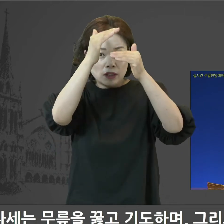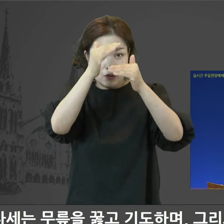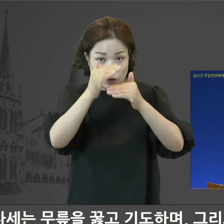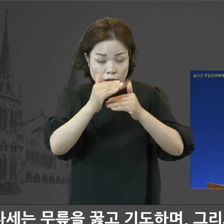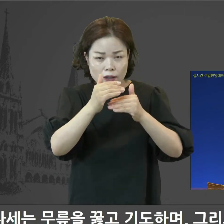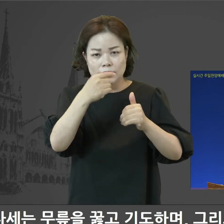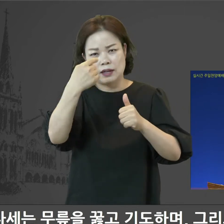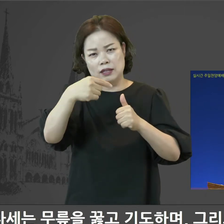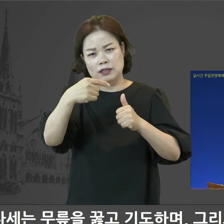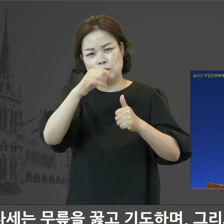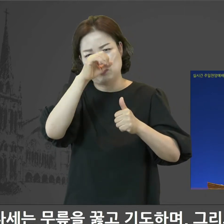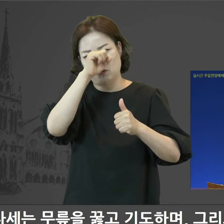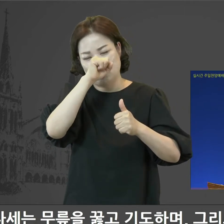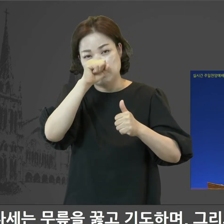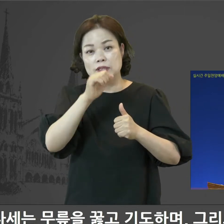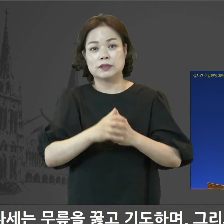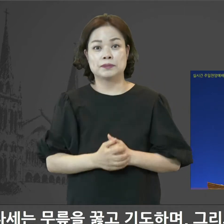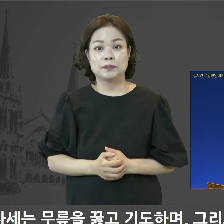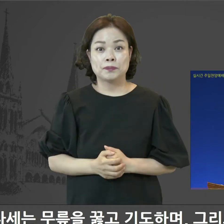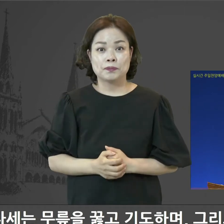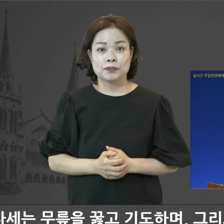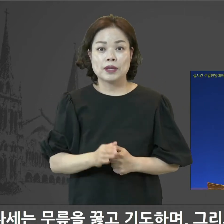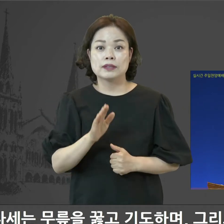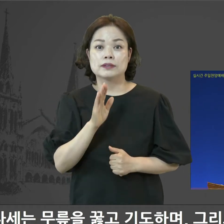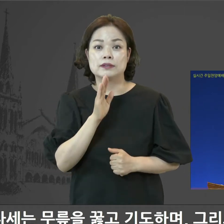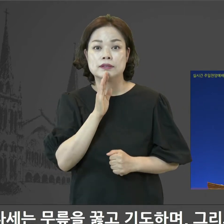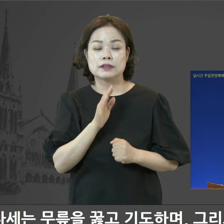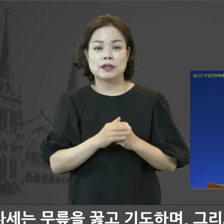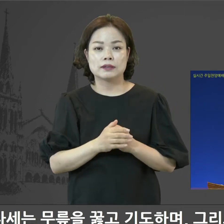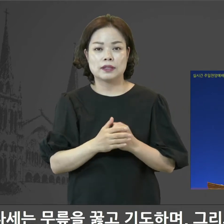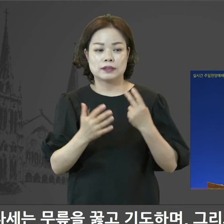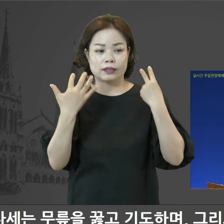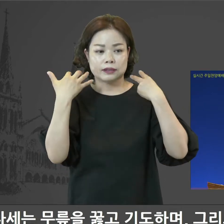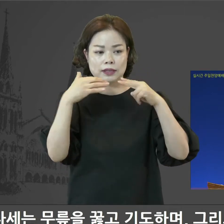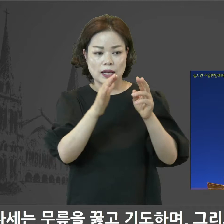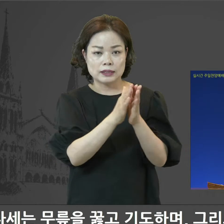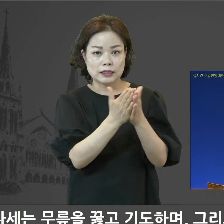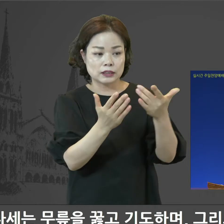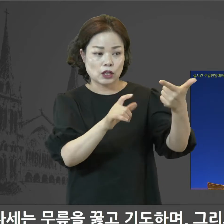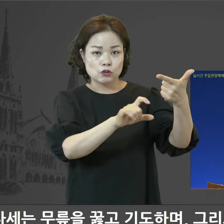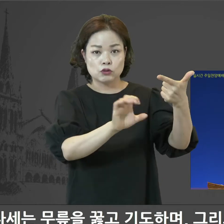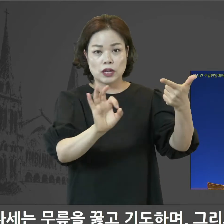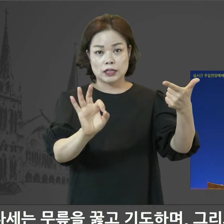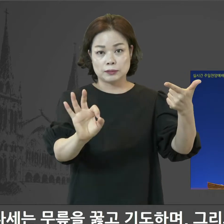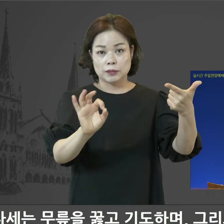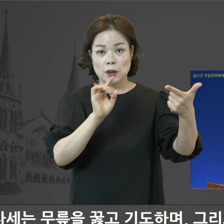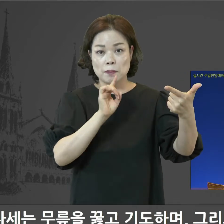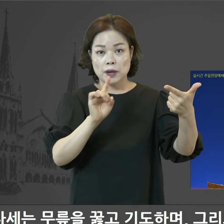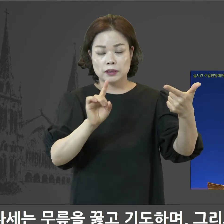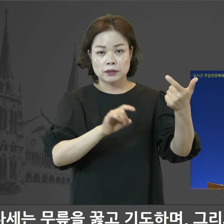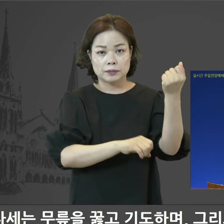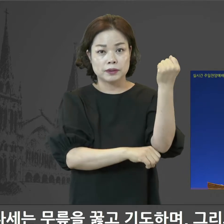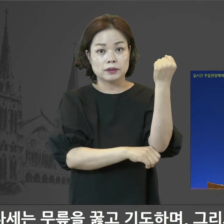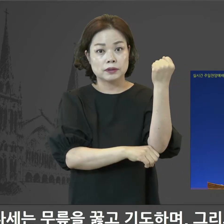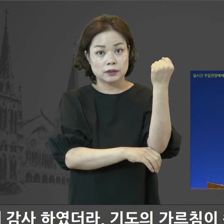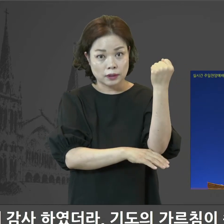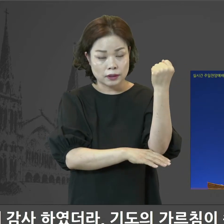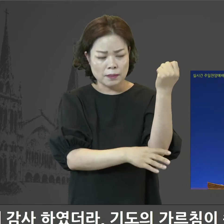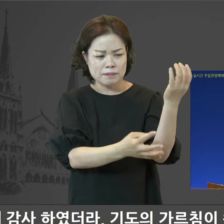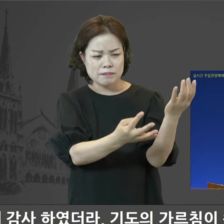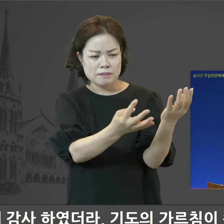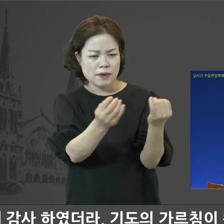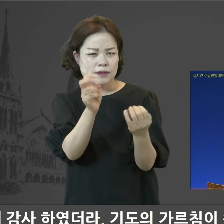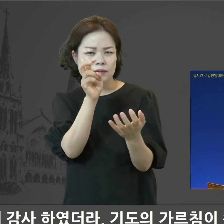가르침이 쏟아지고 있죠. 그래서 실제적으로 이 다니엘서 6장 10절의 말씀을 근거로 해서